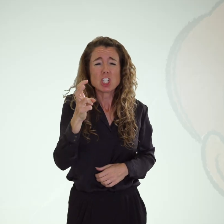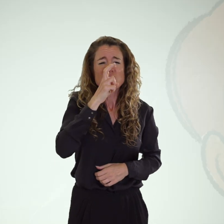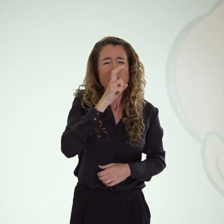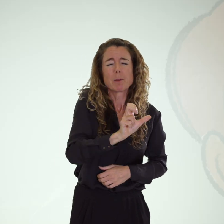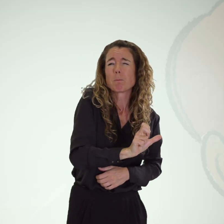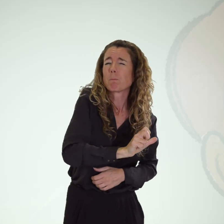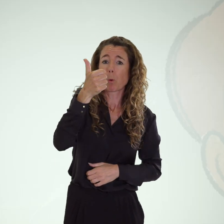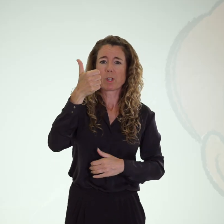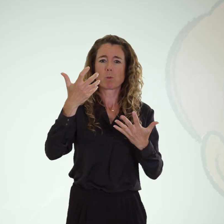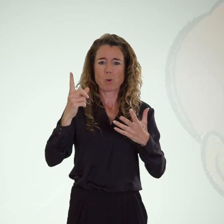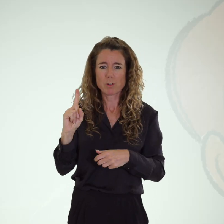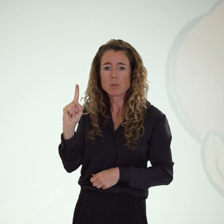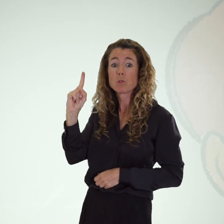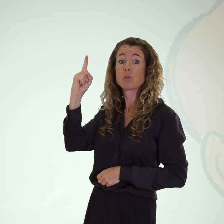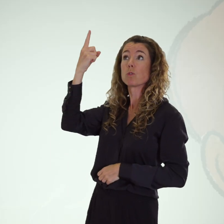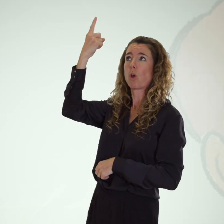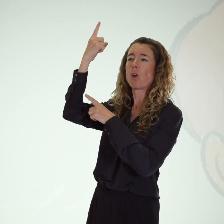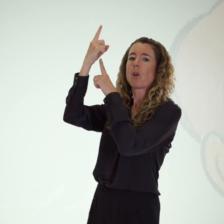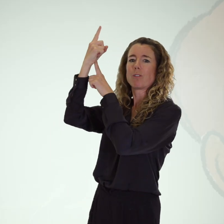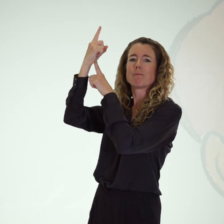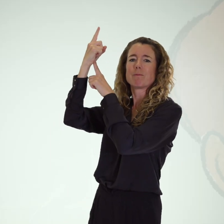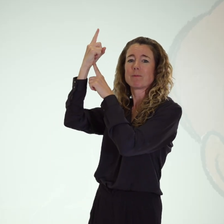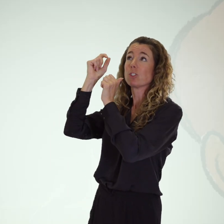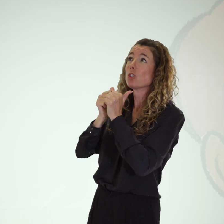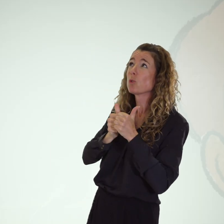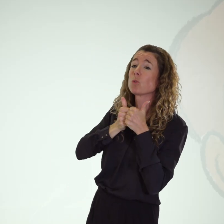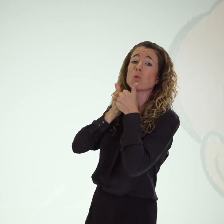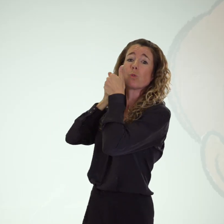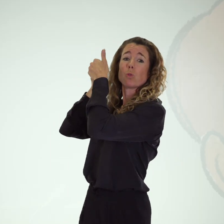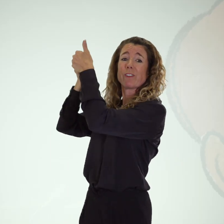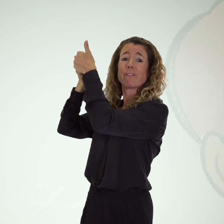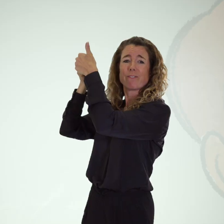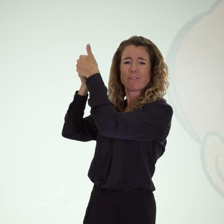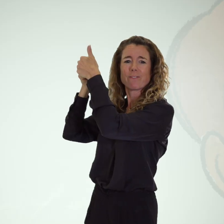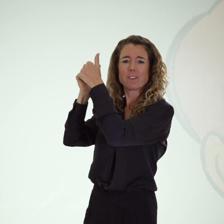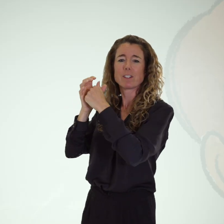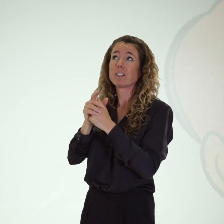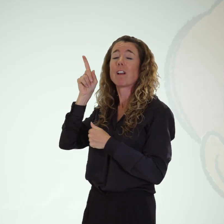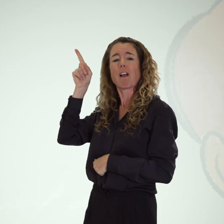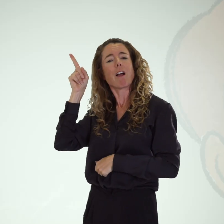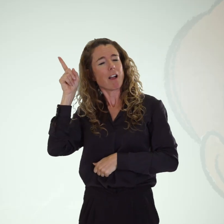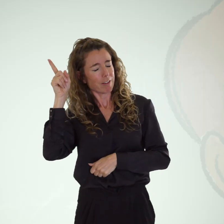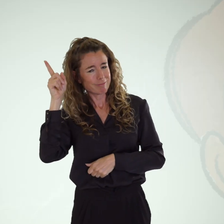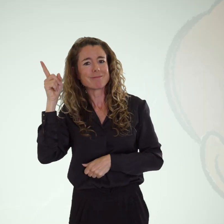Cherchez d'abord le royaume de Dieu, et ce que Dieu demande. Il vous donnera tout le reste en